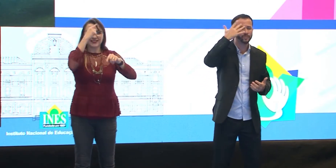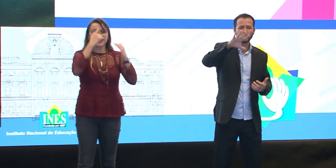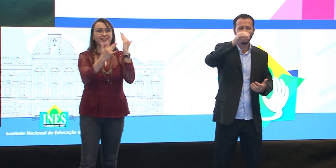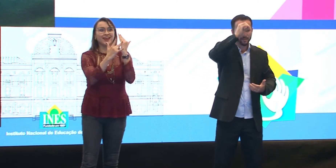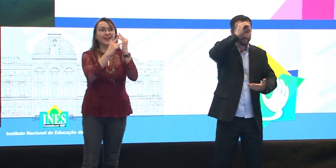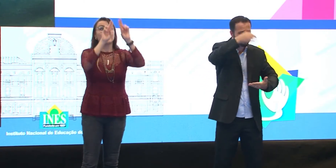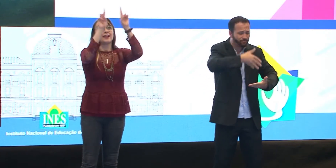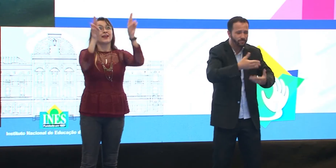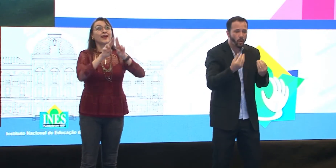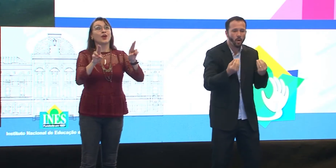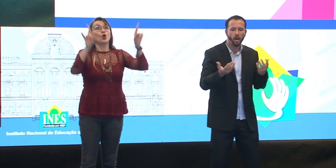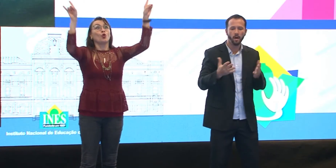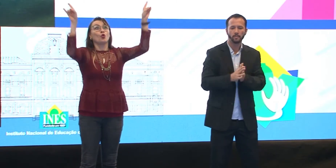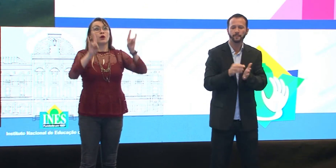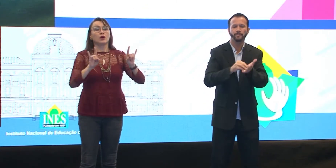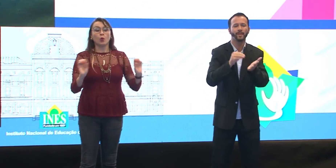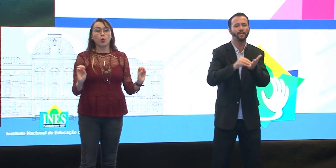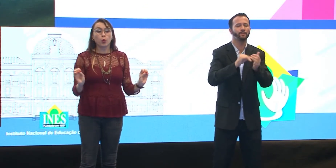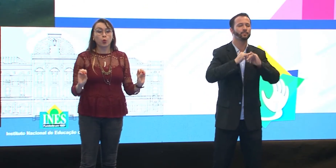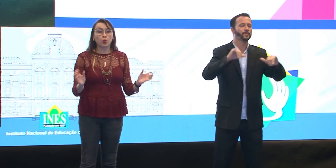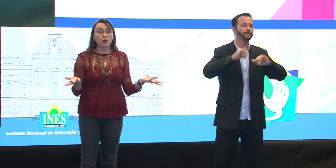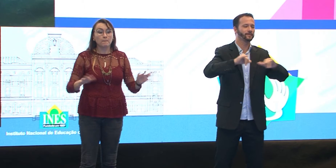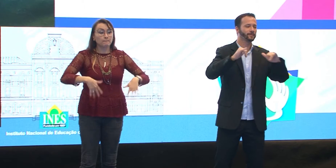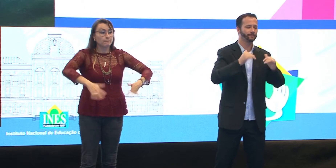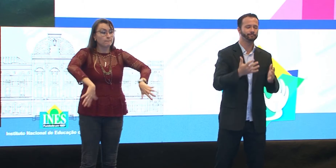questão de identificação.